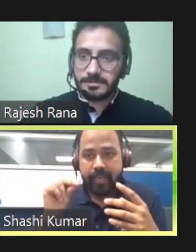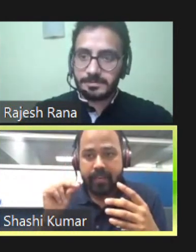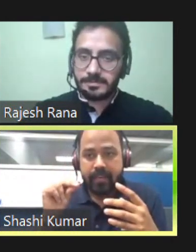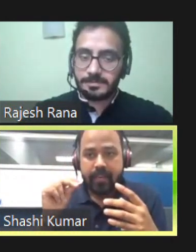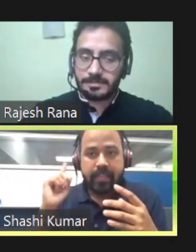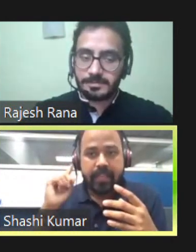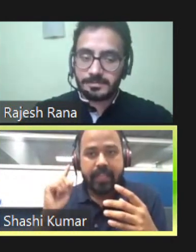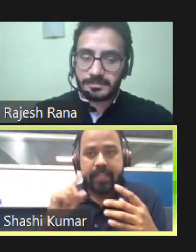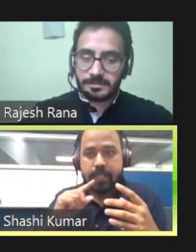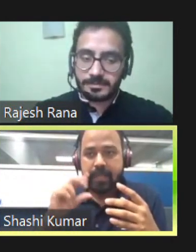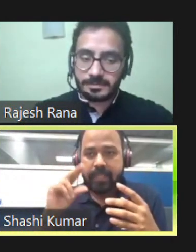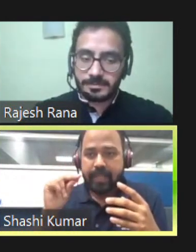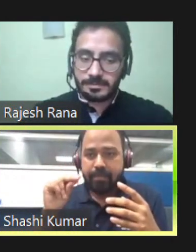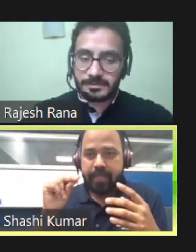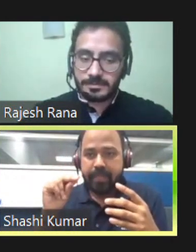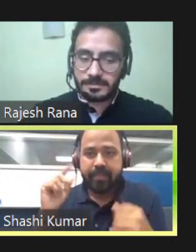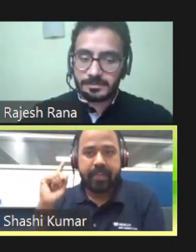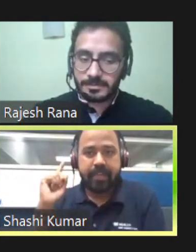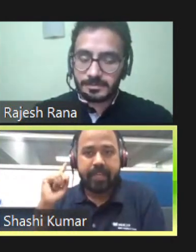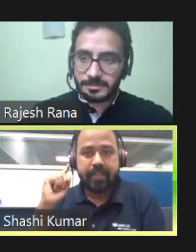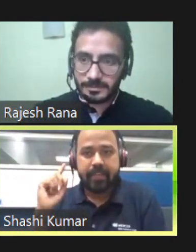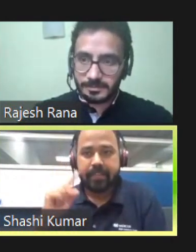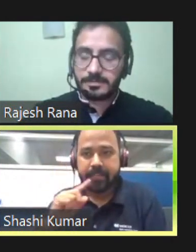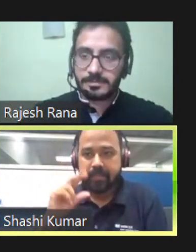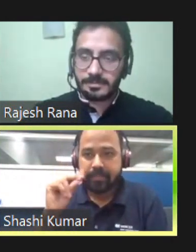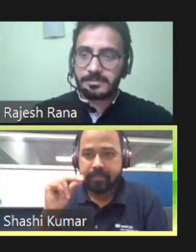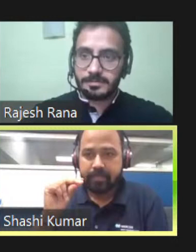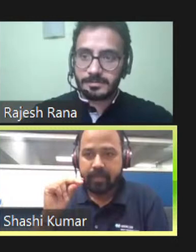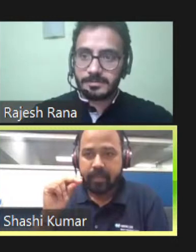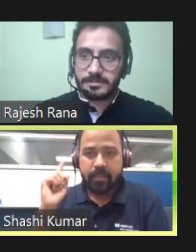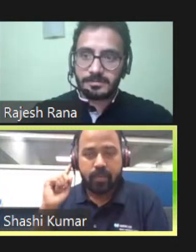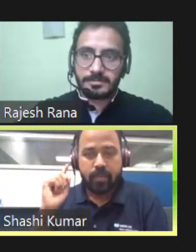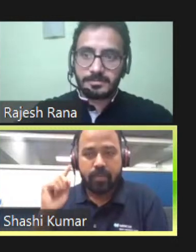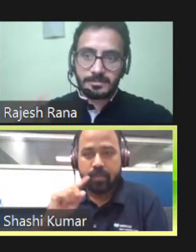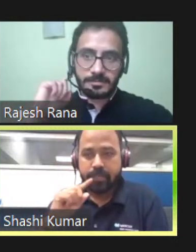होता है हियरिंग एंड इम्पेयर्ड, राइट।